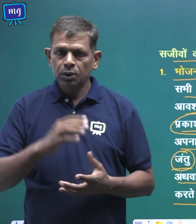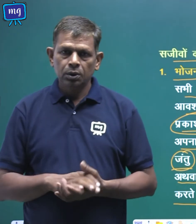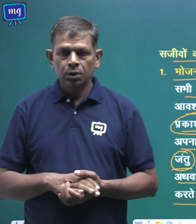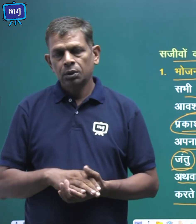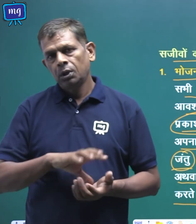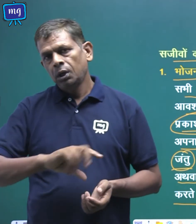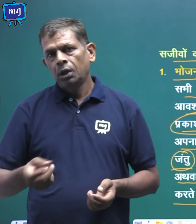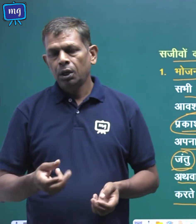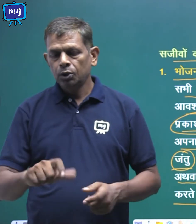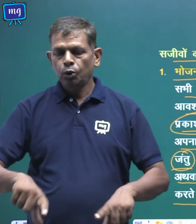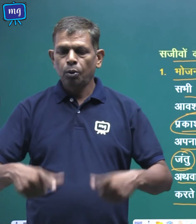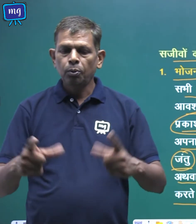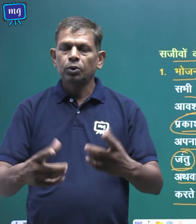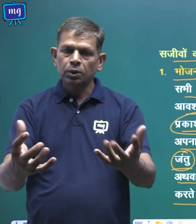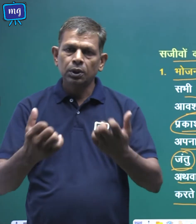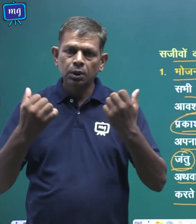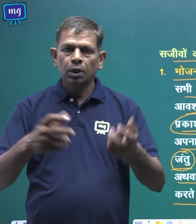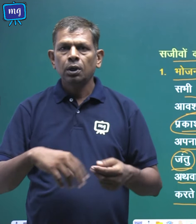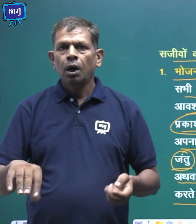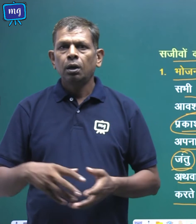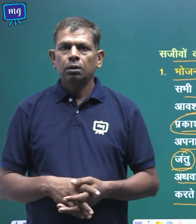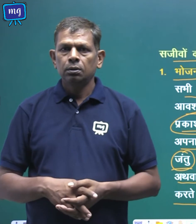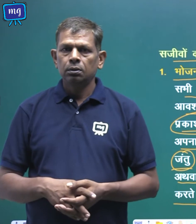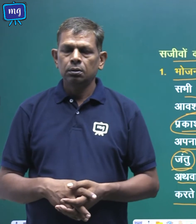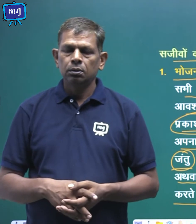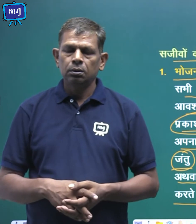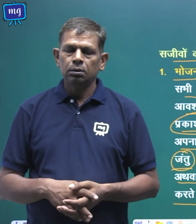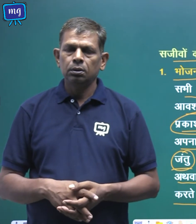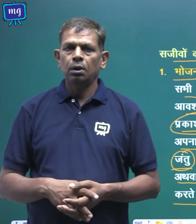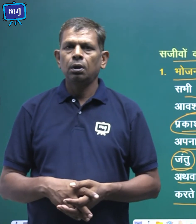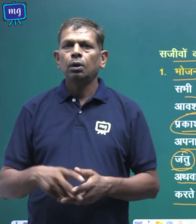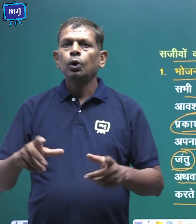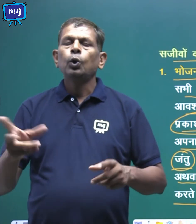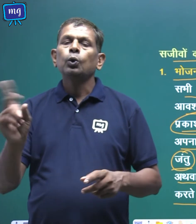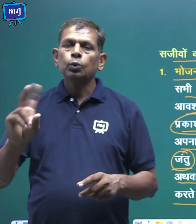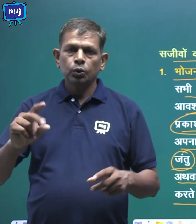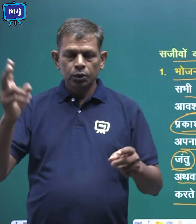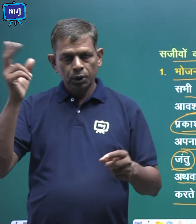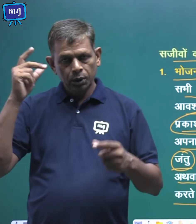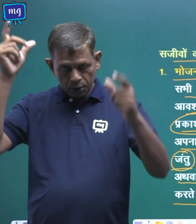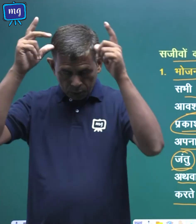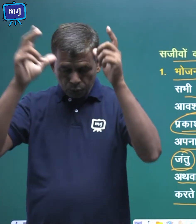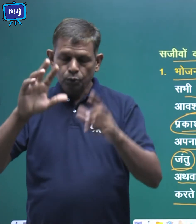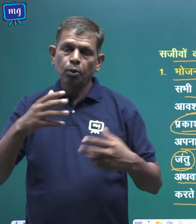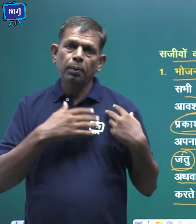या तो पौधों से लेते हैं या जंतुओं के ऊपर निर्भर करते हैं।